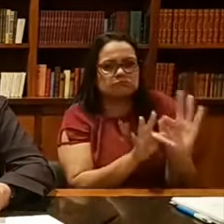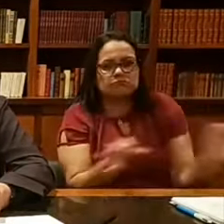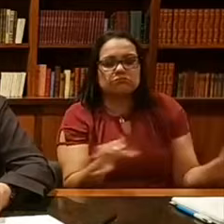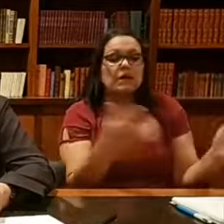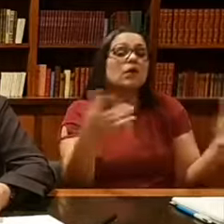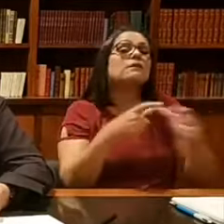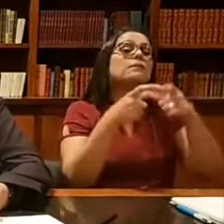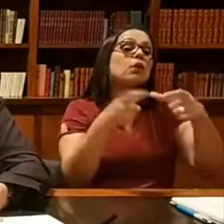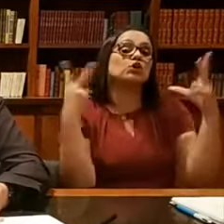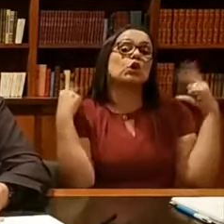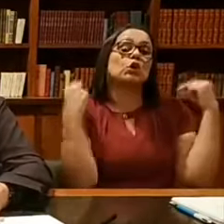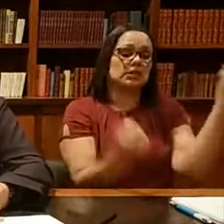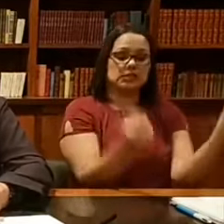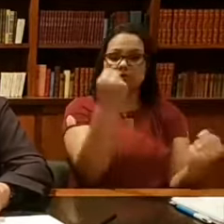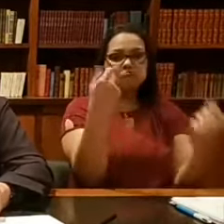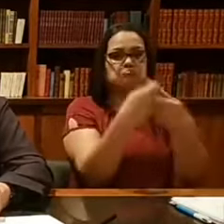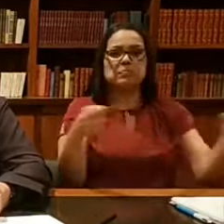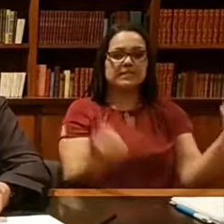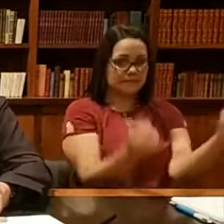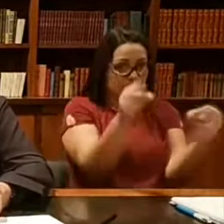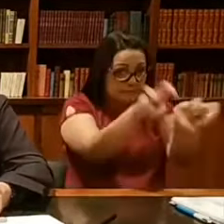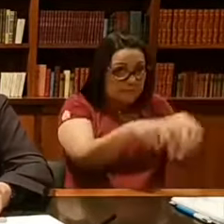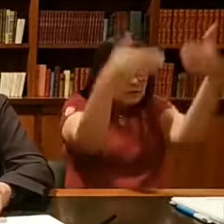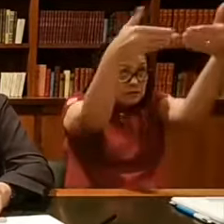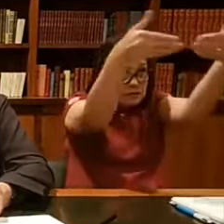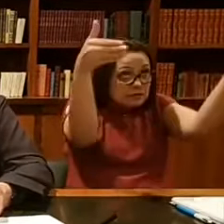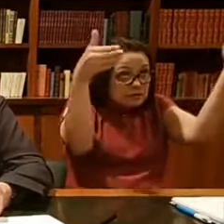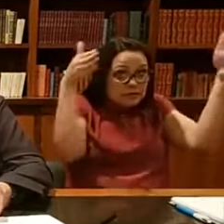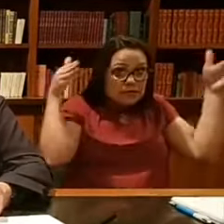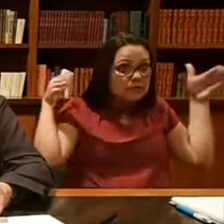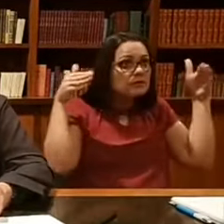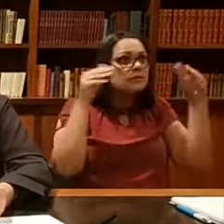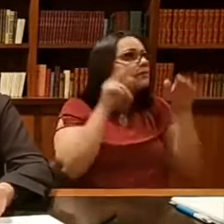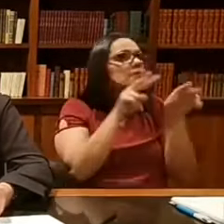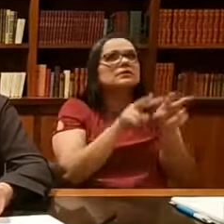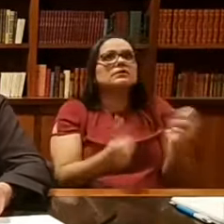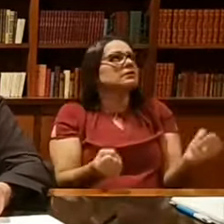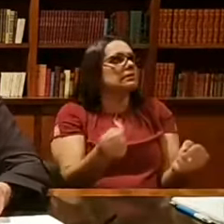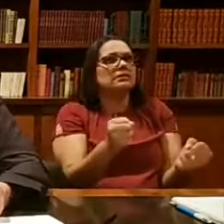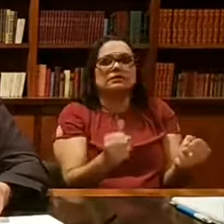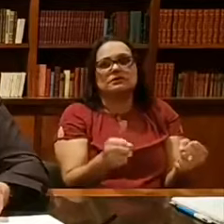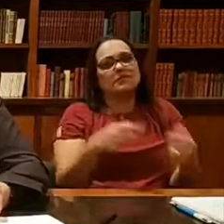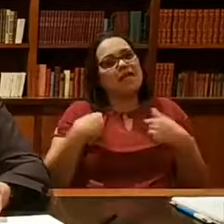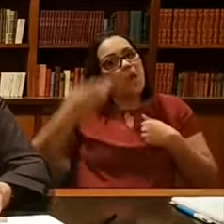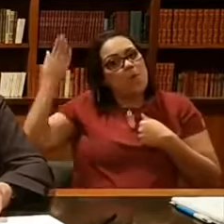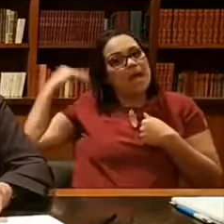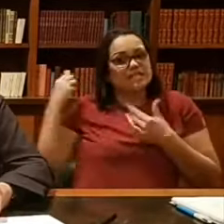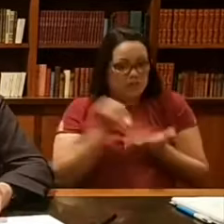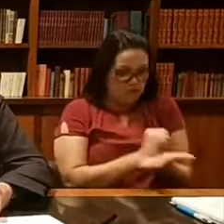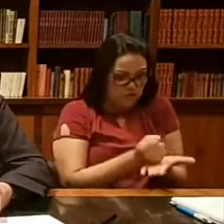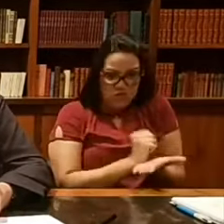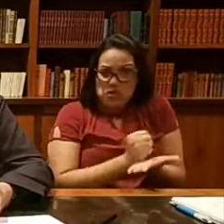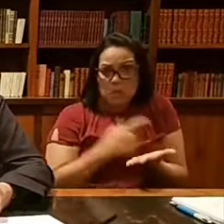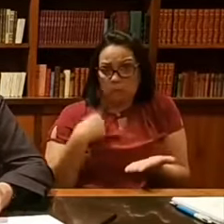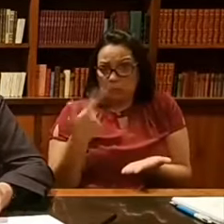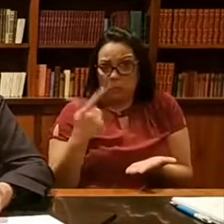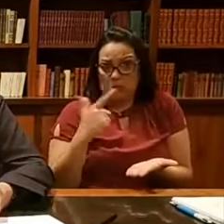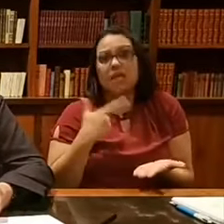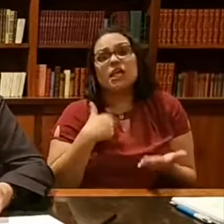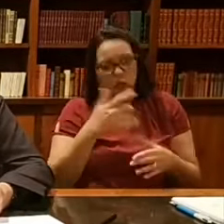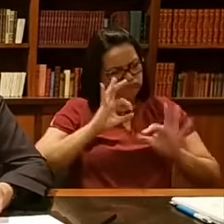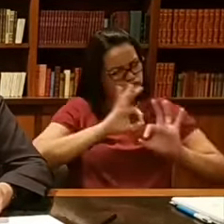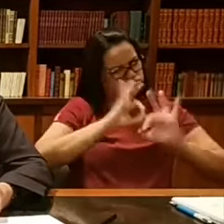não precisa mais de simulador. No meu tempo eu não tinha videogame. E, modéstia à parte, eu sou um excelente motorista. Também